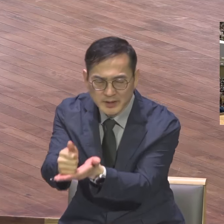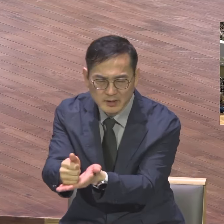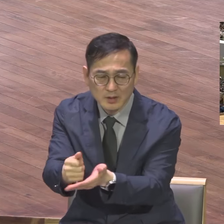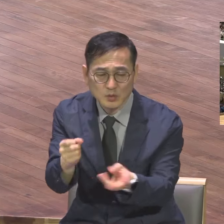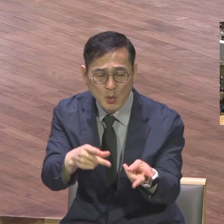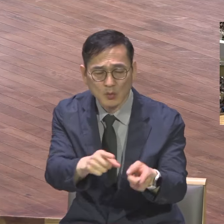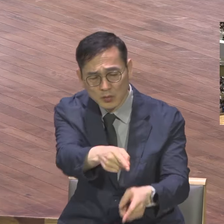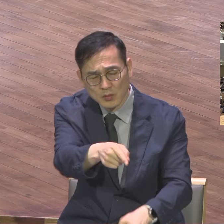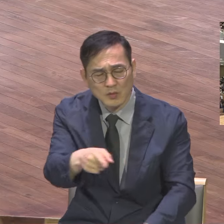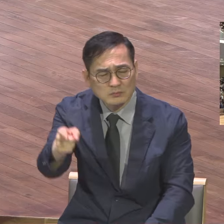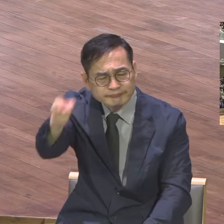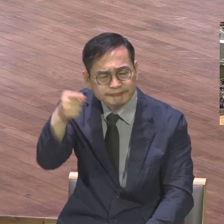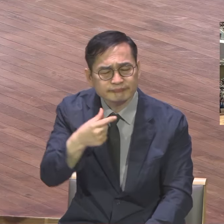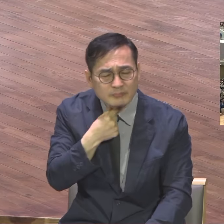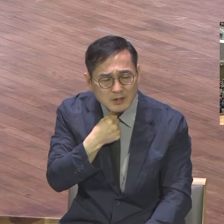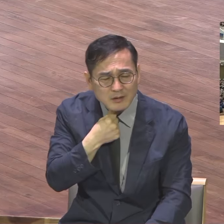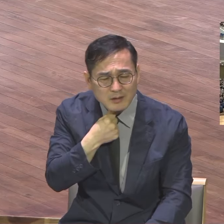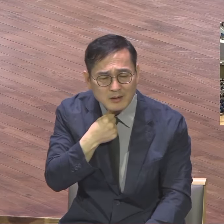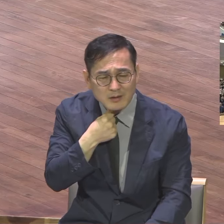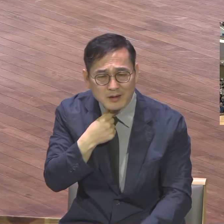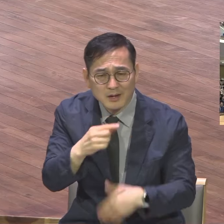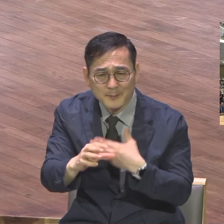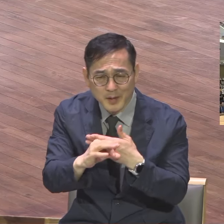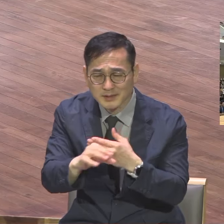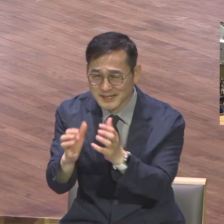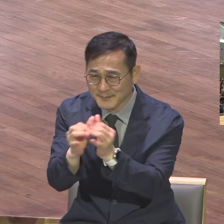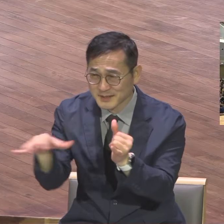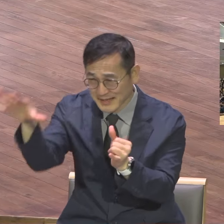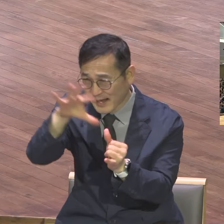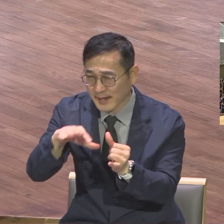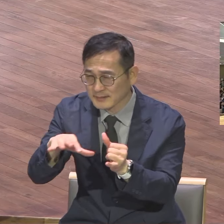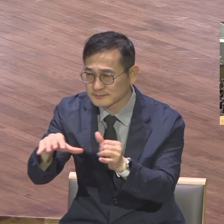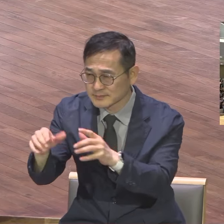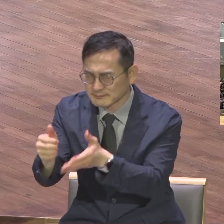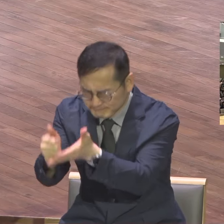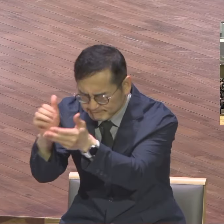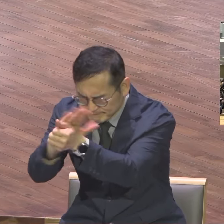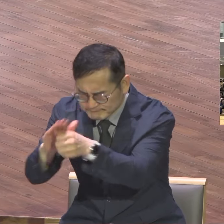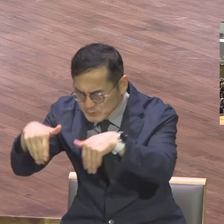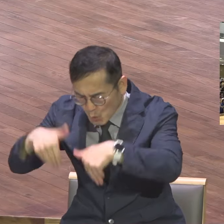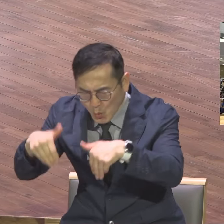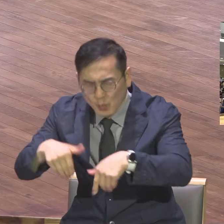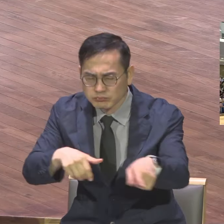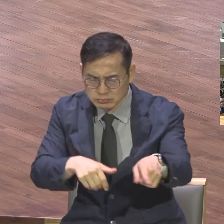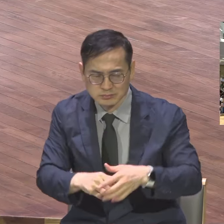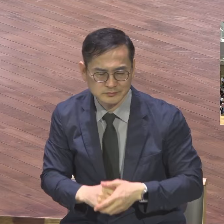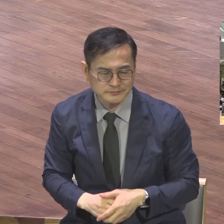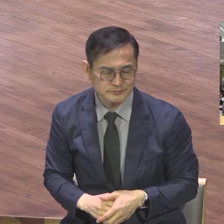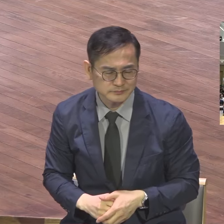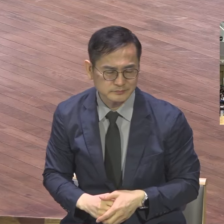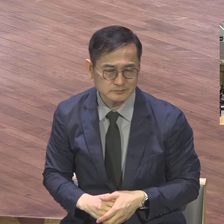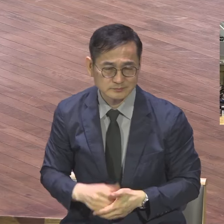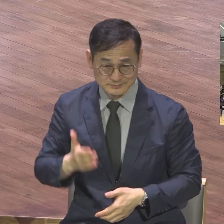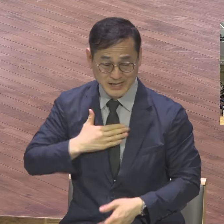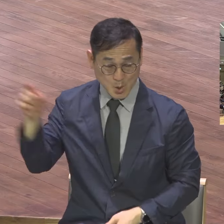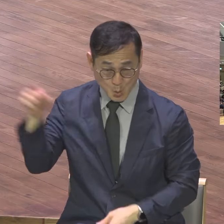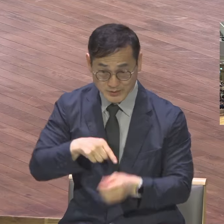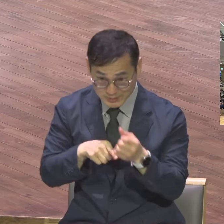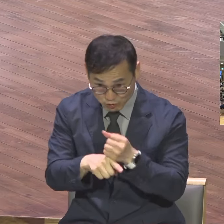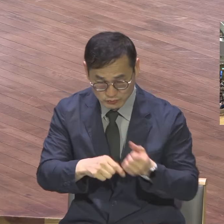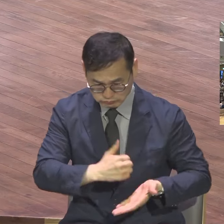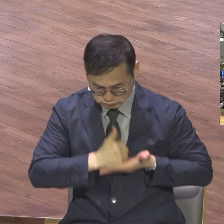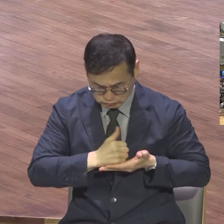너희 중에 누구든지 으뜸이 되고자 하는 자는 모든 사람의 종이 되어야 하리라. 인자가 온 것은 섬김을 받으려 함이